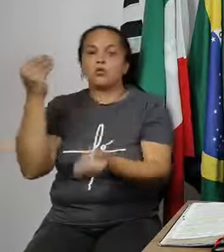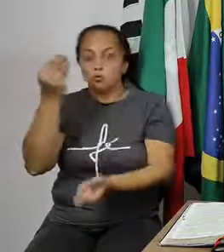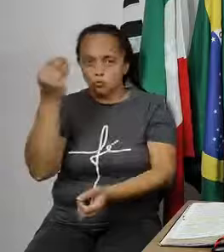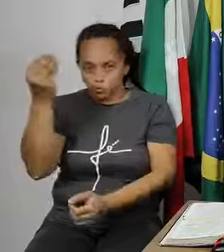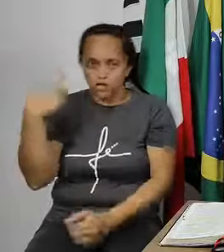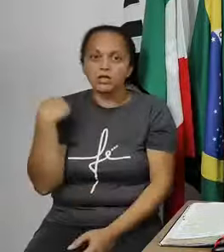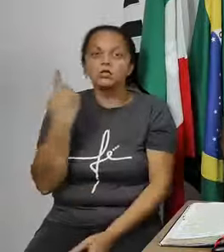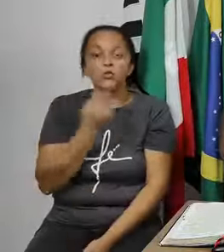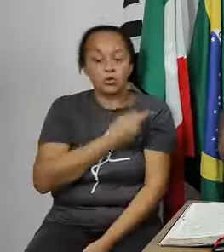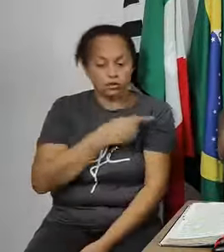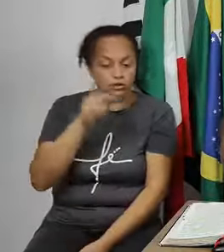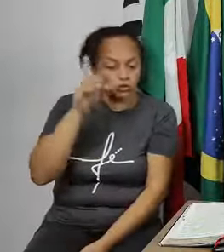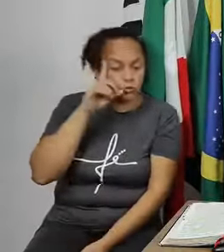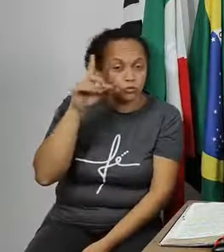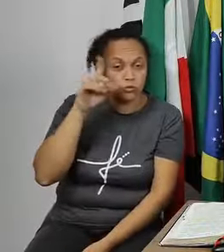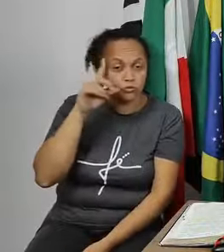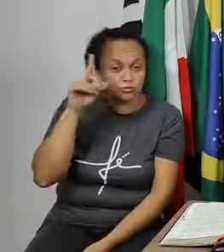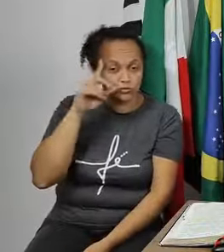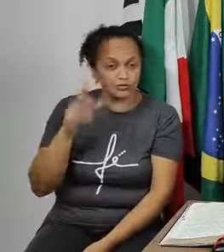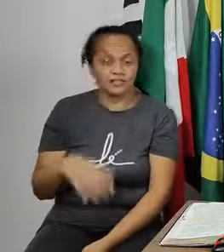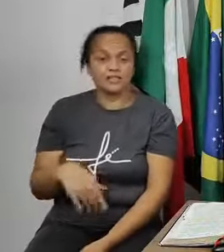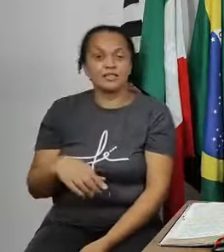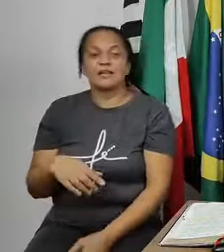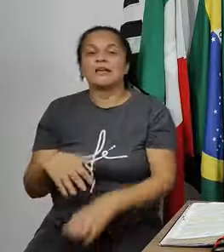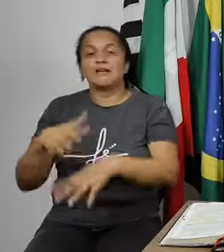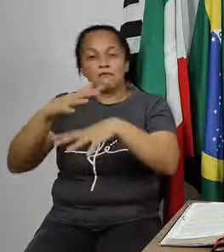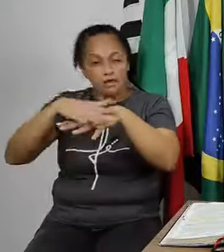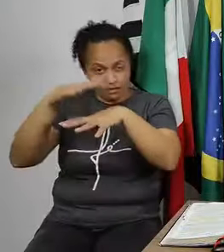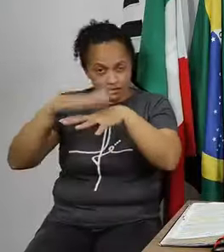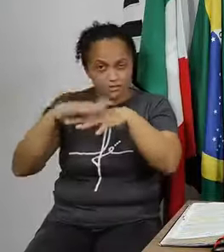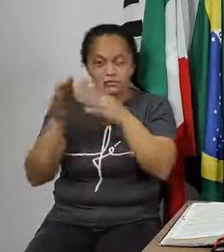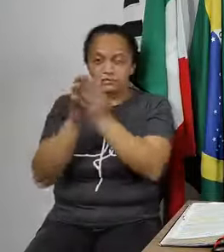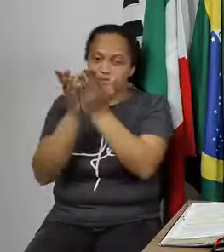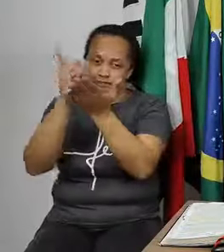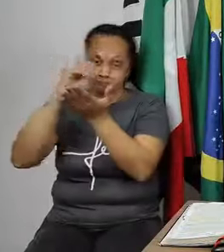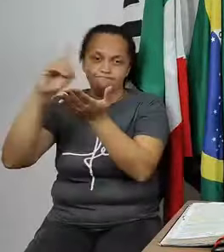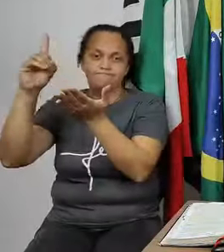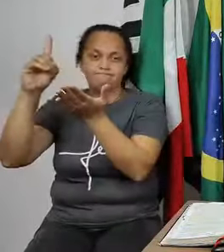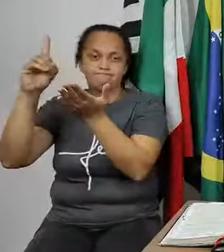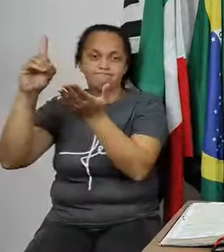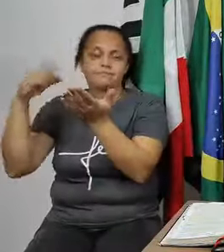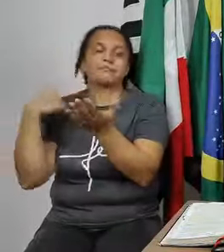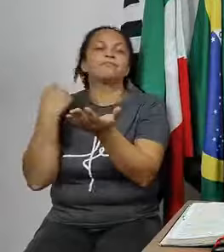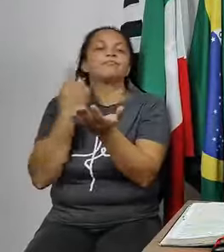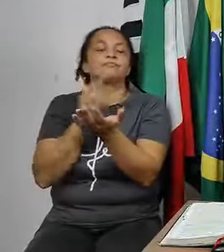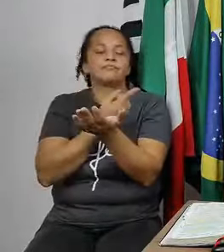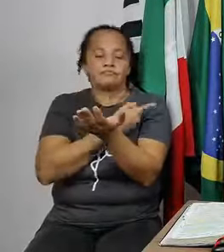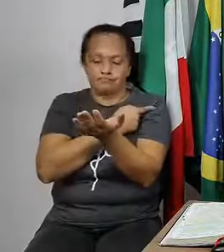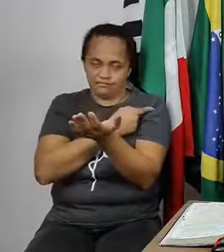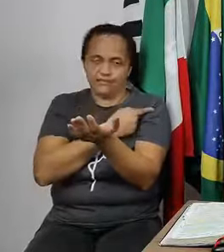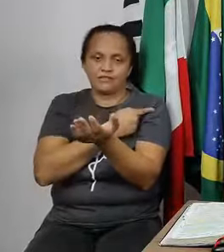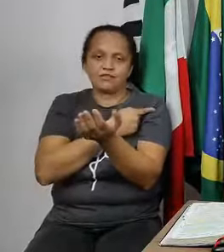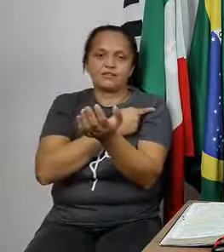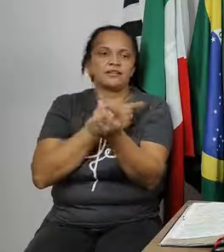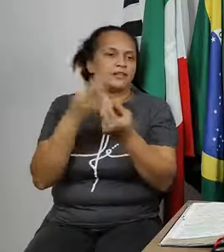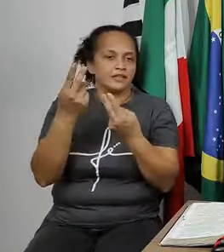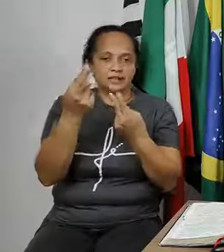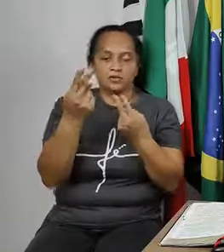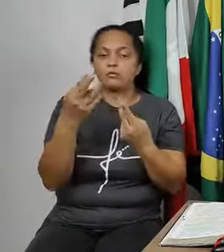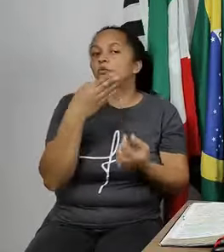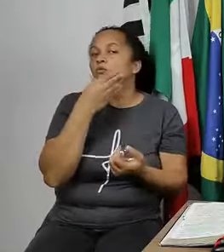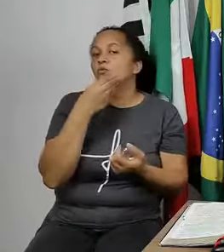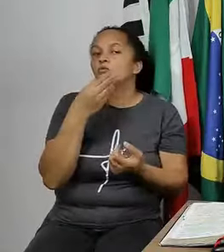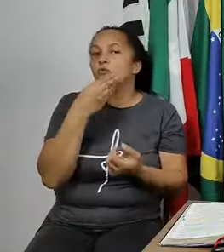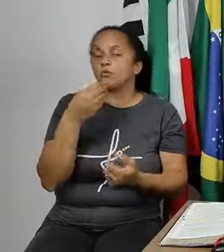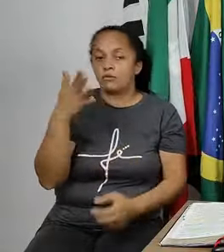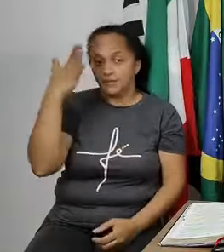praticamos de maneira diligente a palavra de Deus, nós estamos construindo a nossa casa sobre a